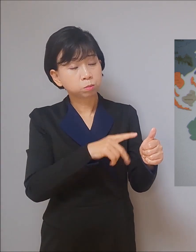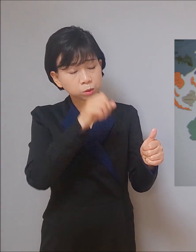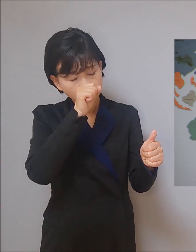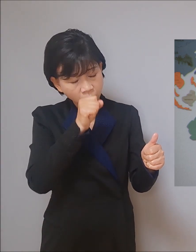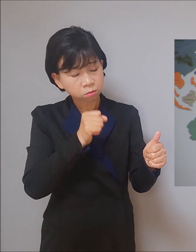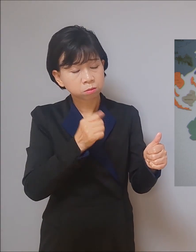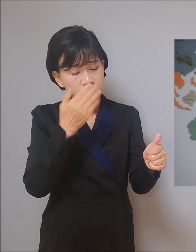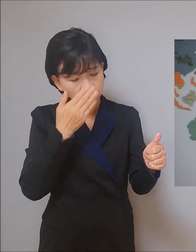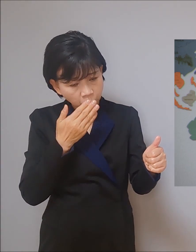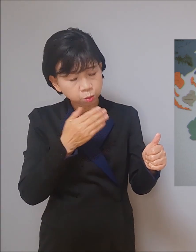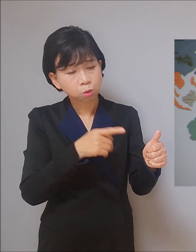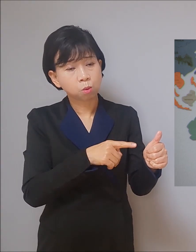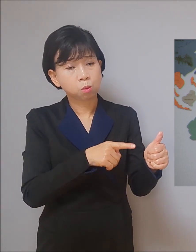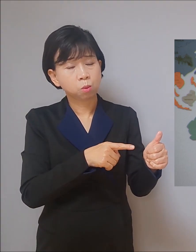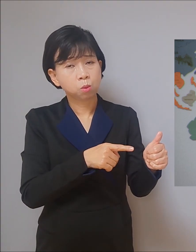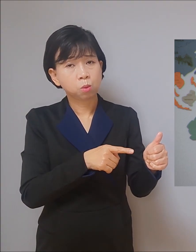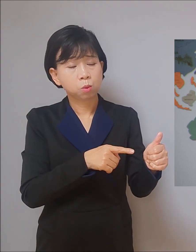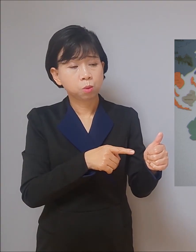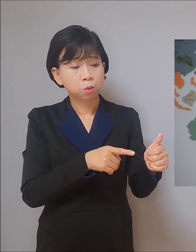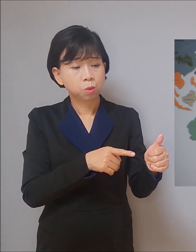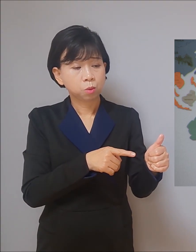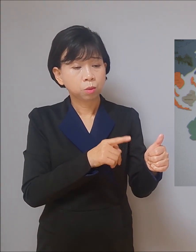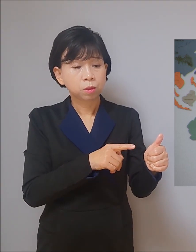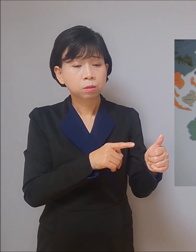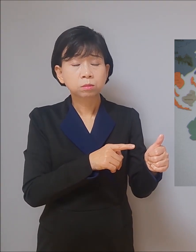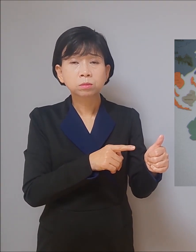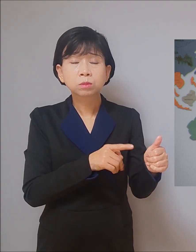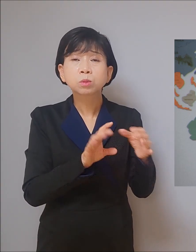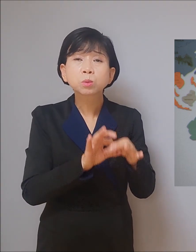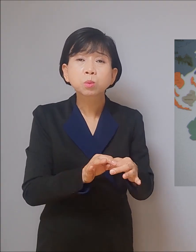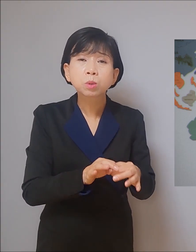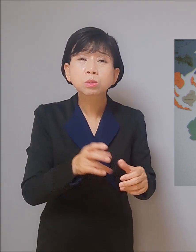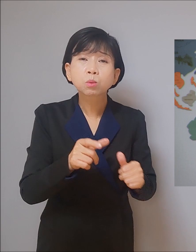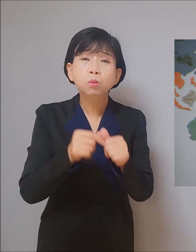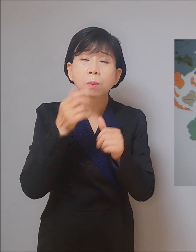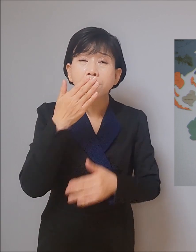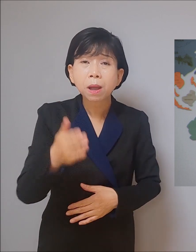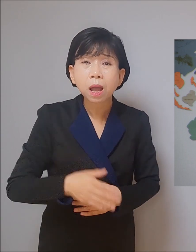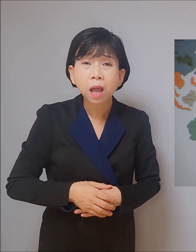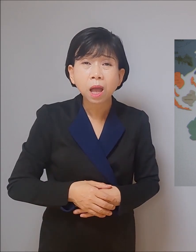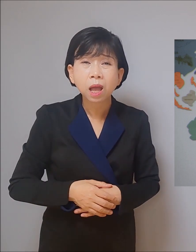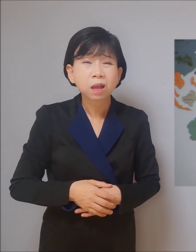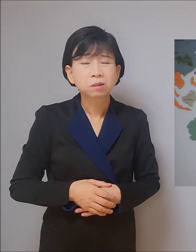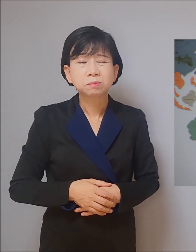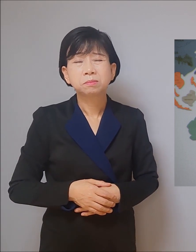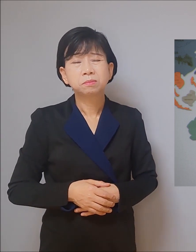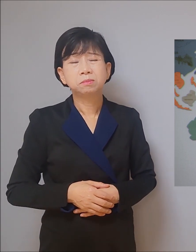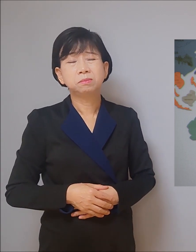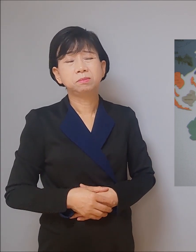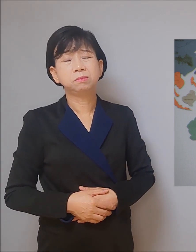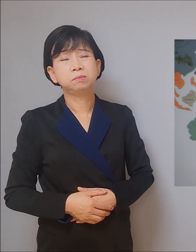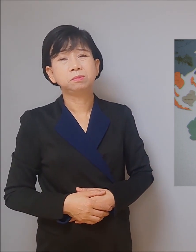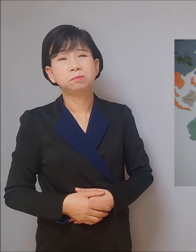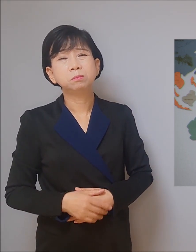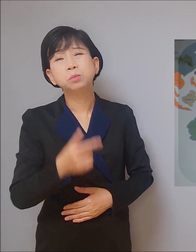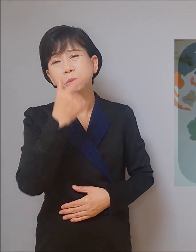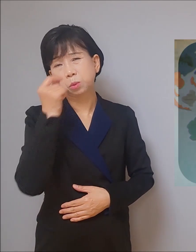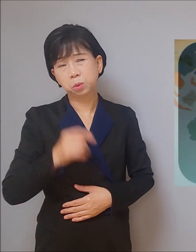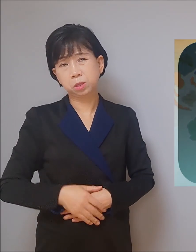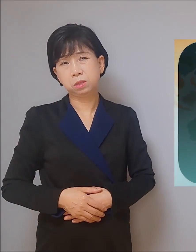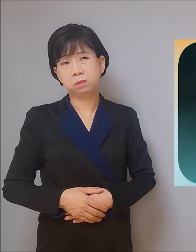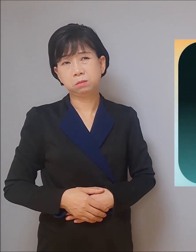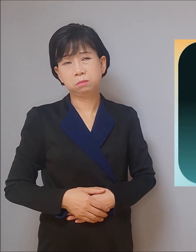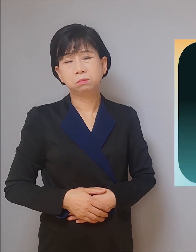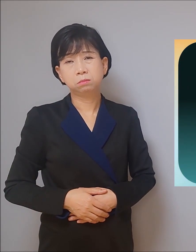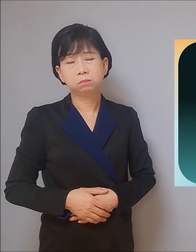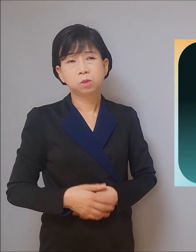사람. 그러나 사실 이런 것들은 하나님께 닿기 부족합니다. 누가복음 18장